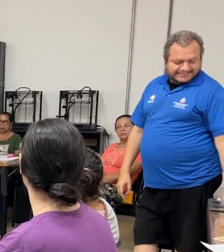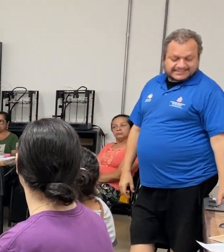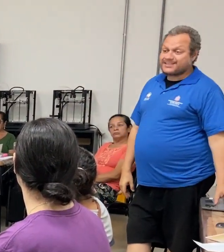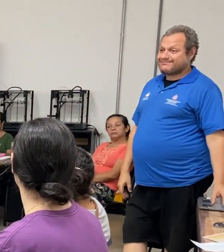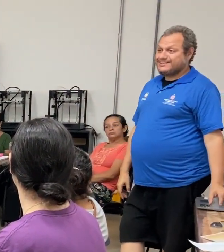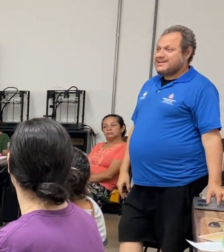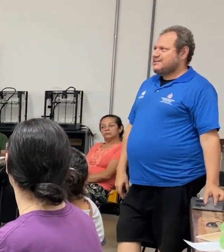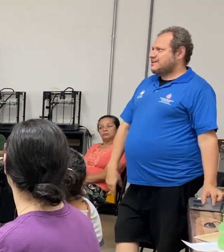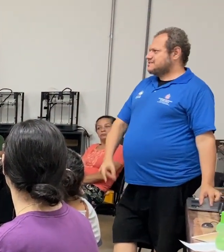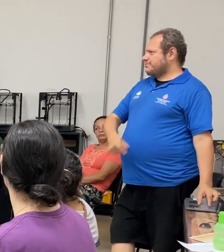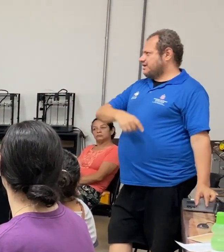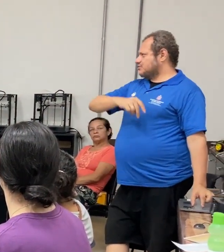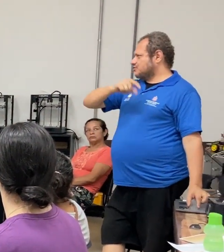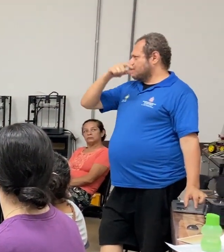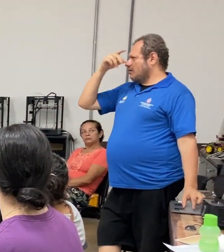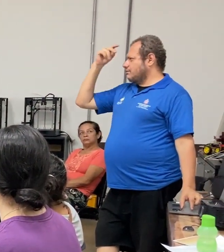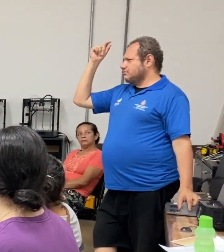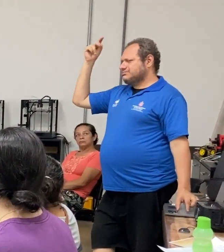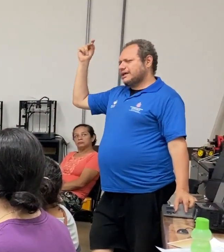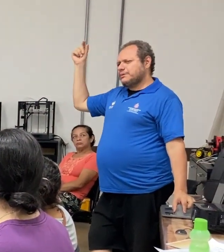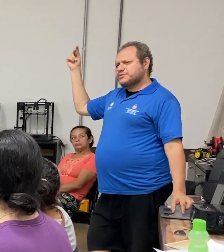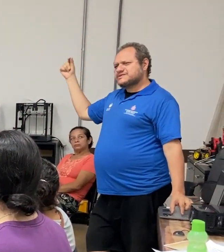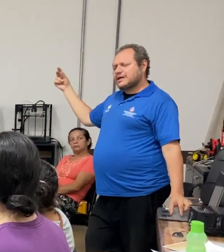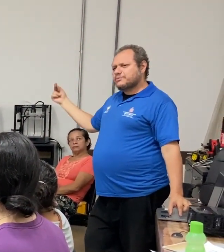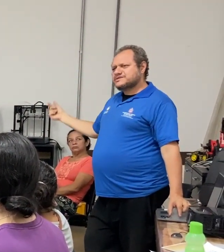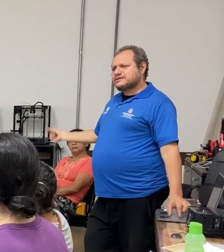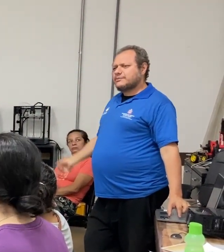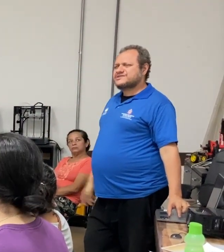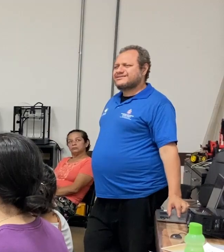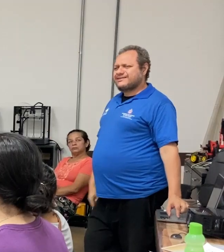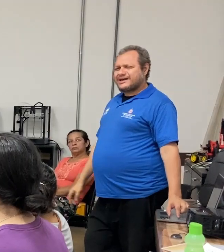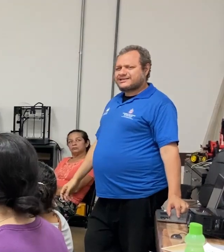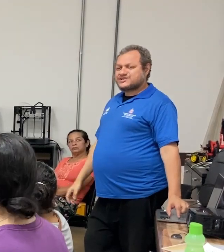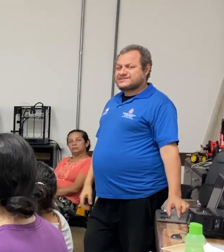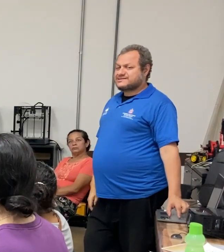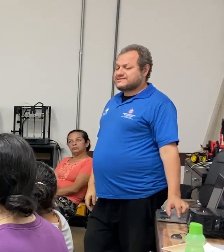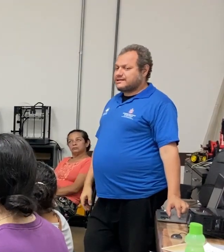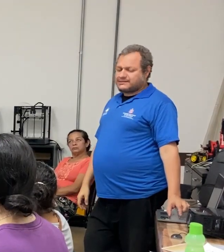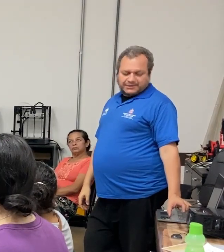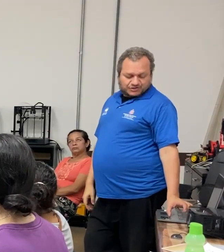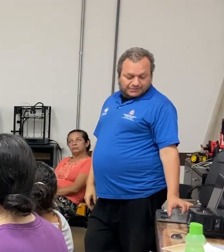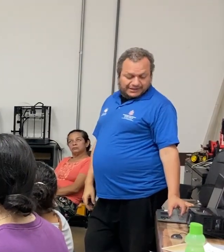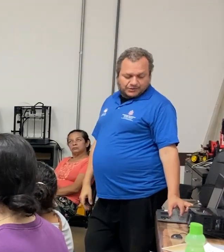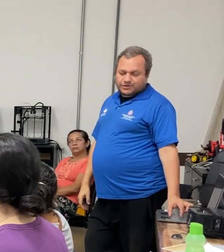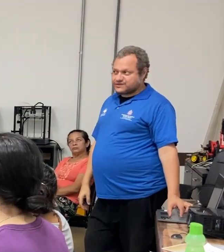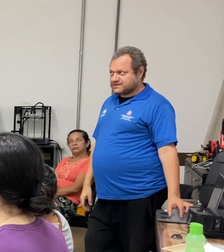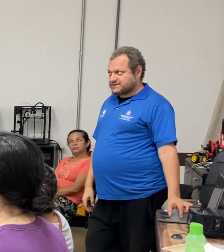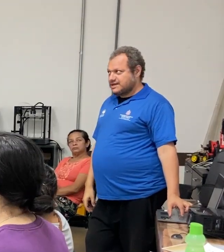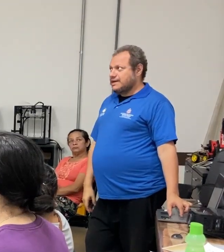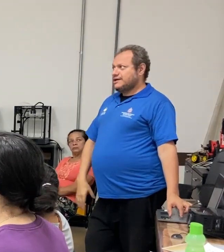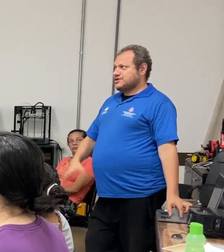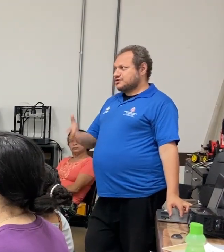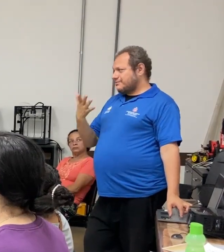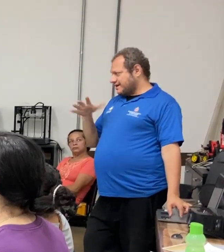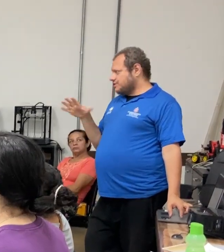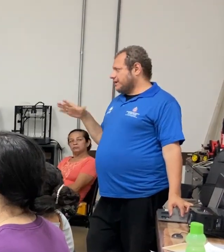Sim. E esse período durou tempos, tempos e tempos, até a década de 60, mais ou menos. Isso mais ou menos,